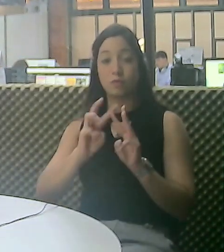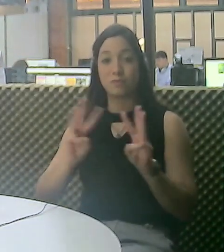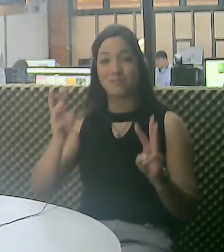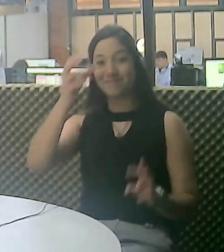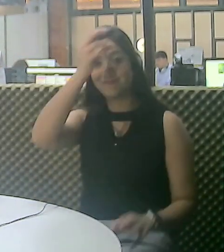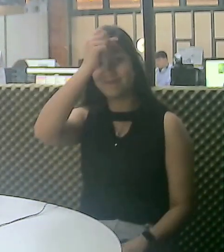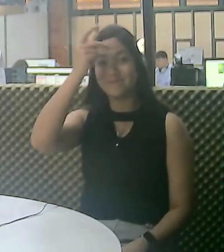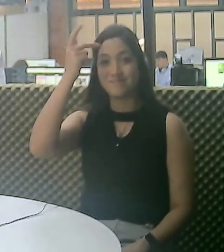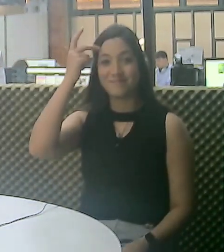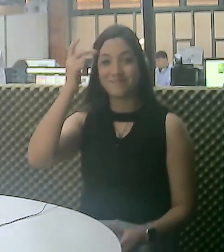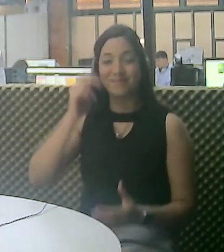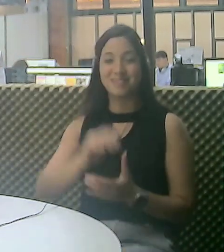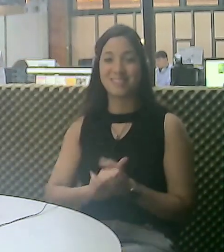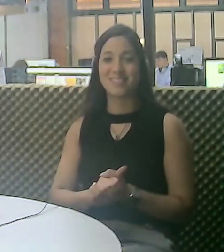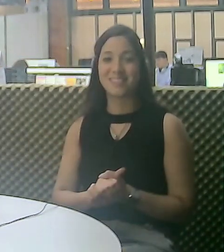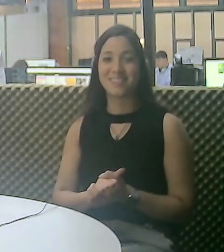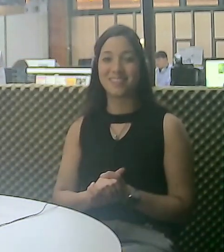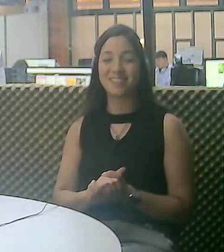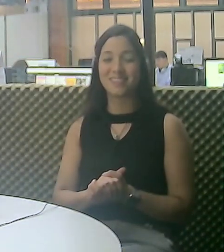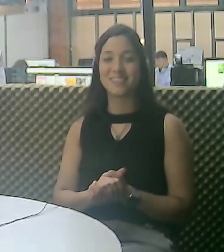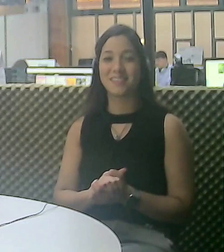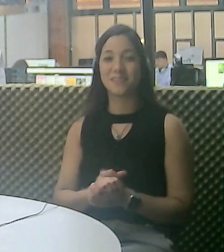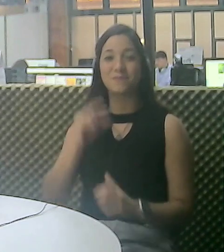da Prefeitura.